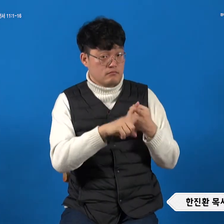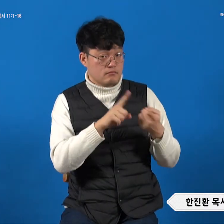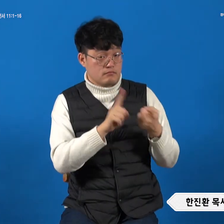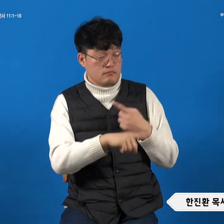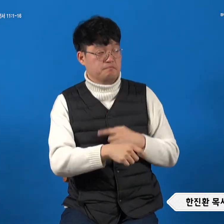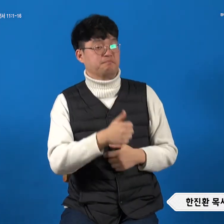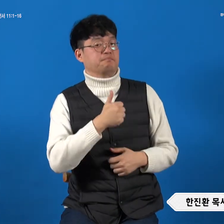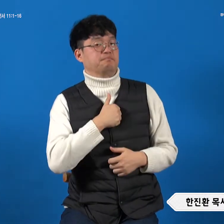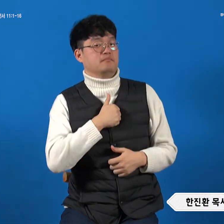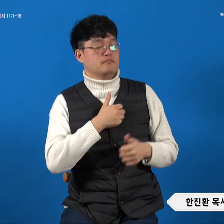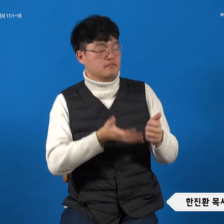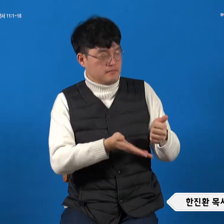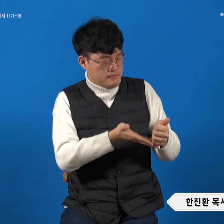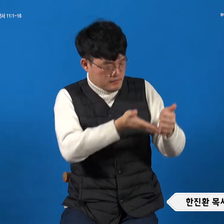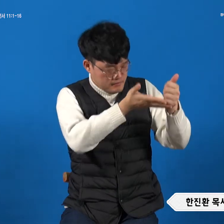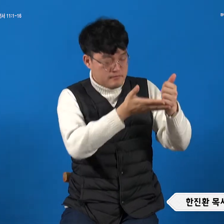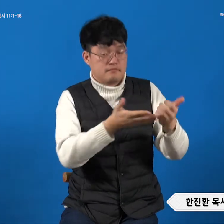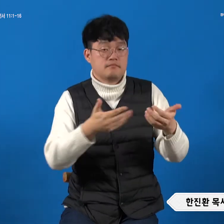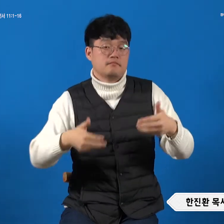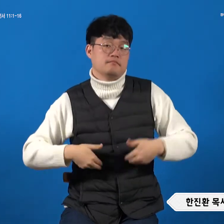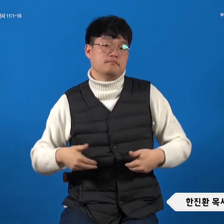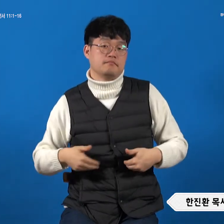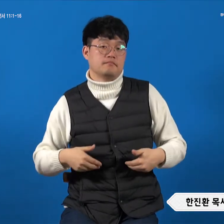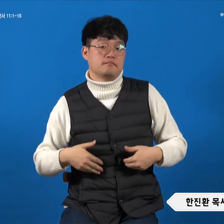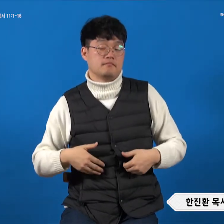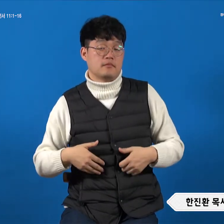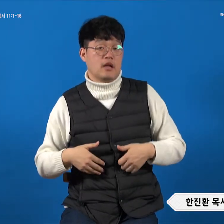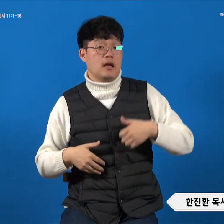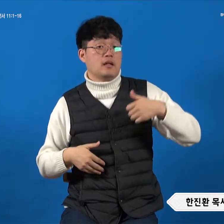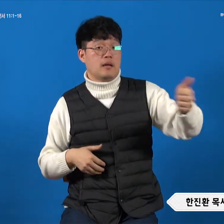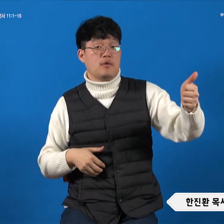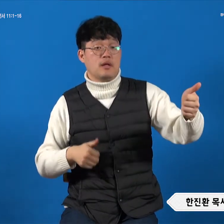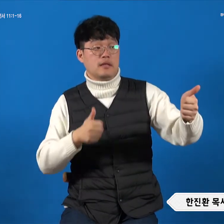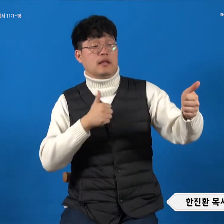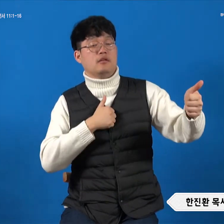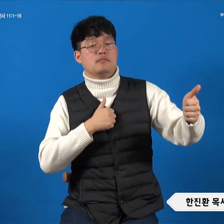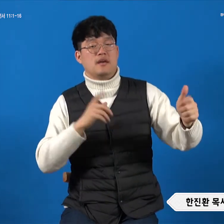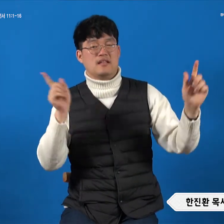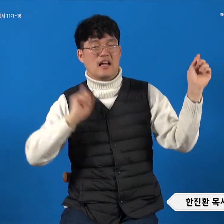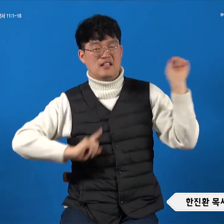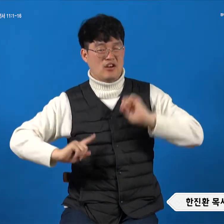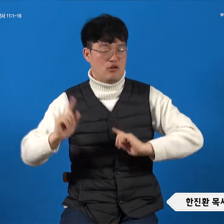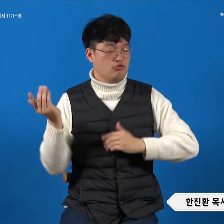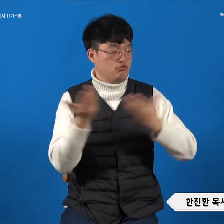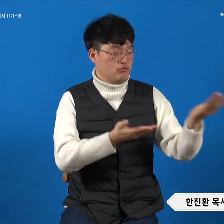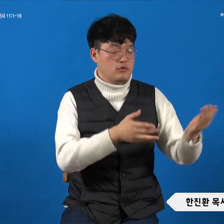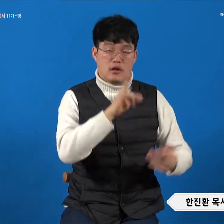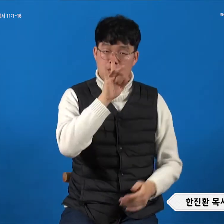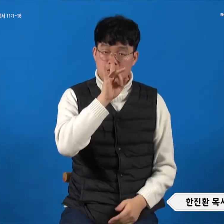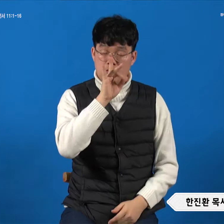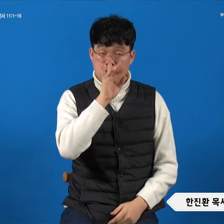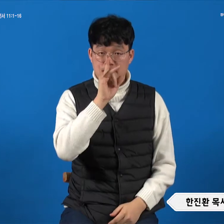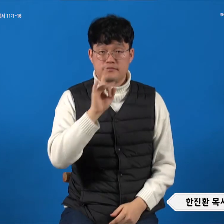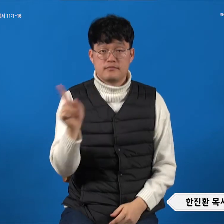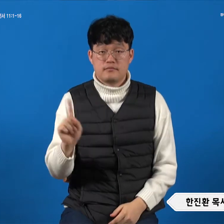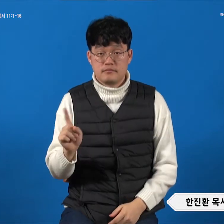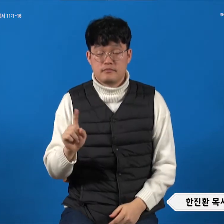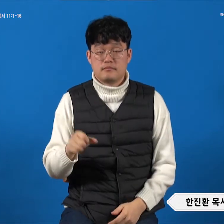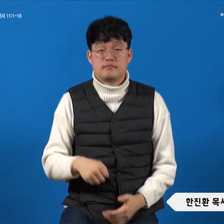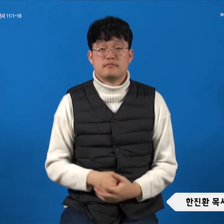남편의 자존심을 세워줄 수 있어야 됩니다. 남편 자존심에 상처를 입히면 안 됩니다.